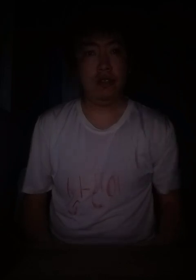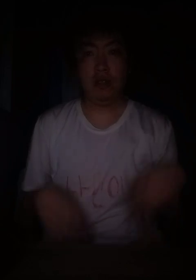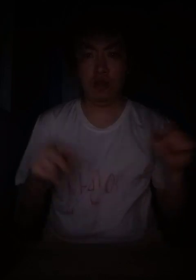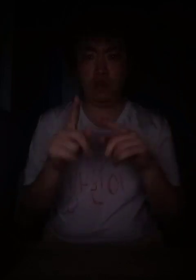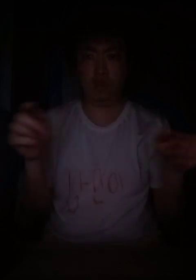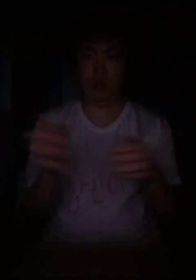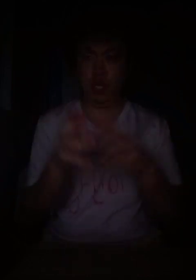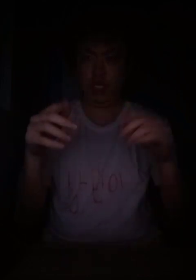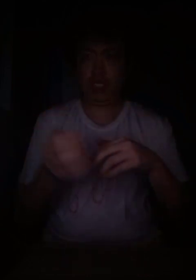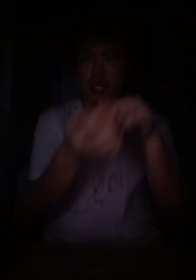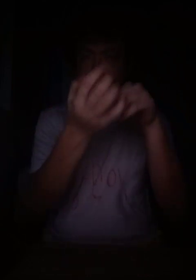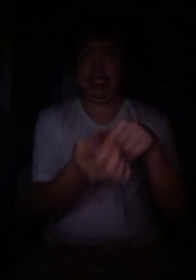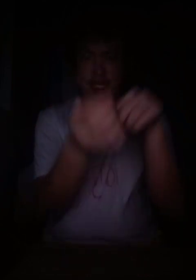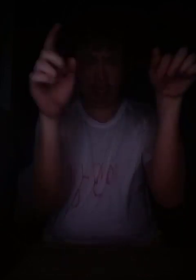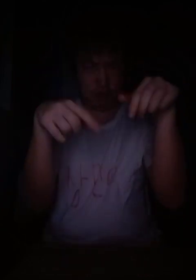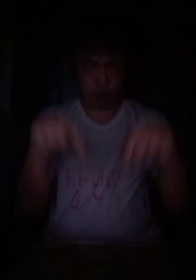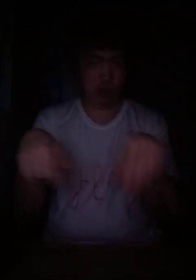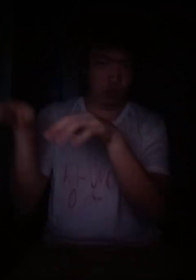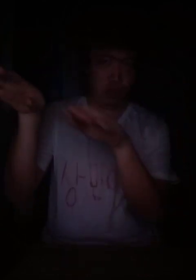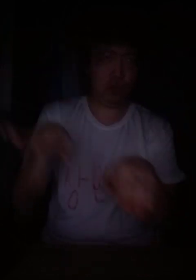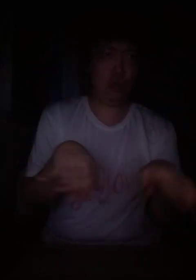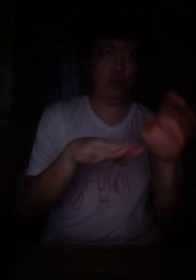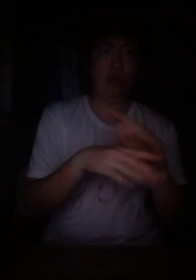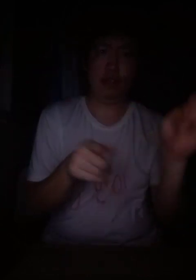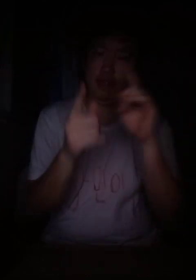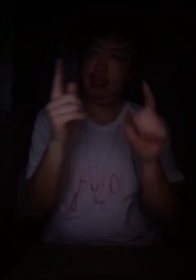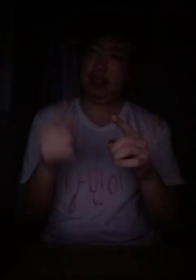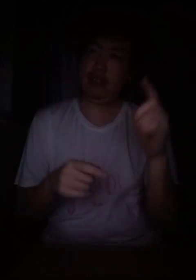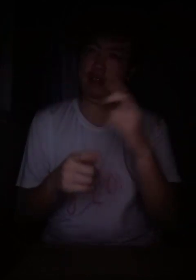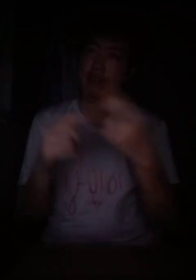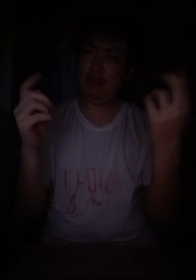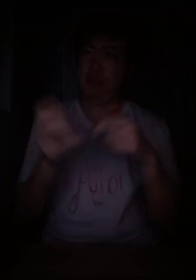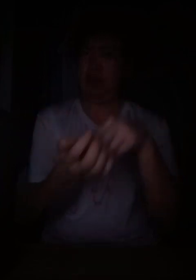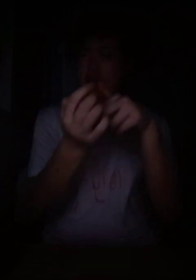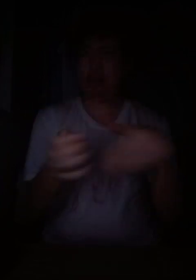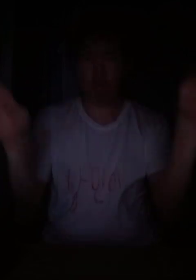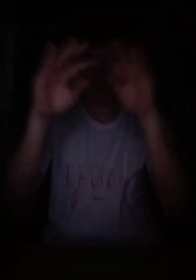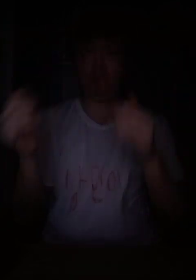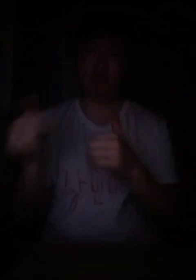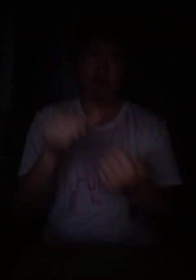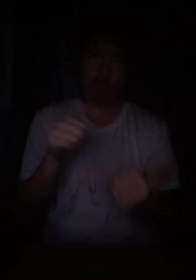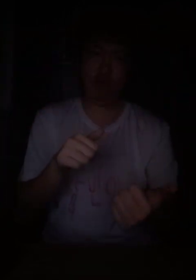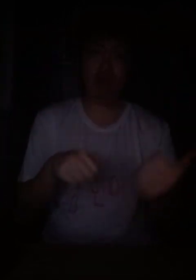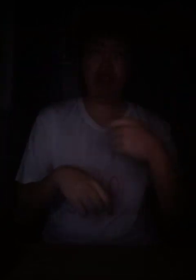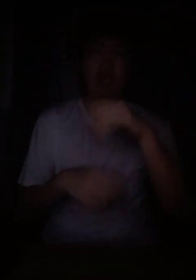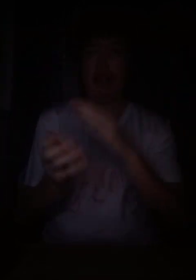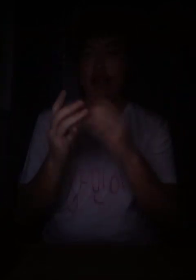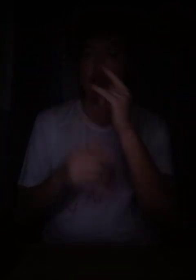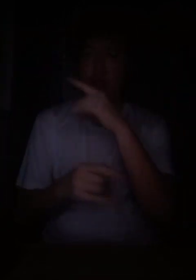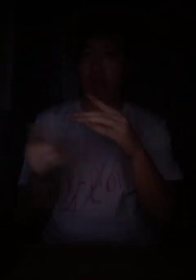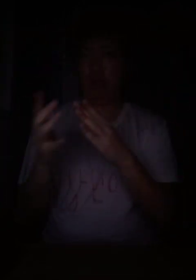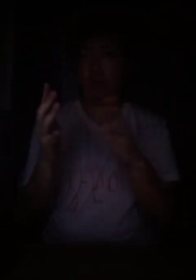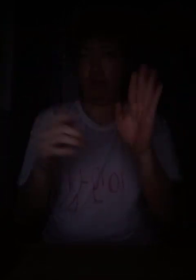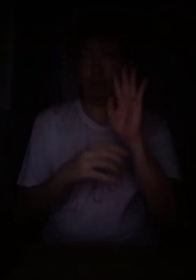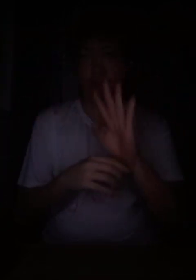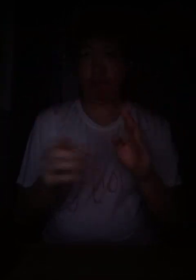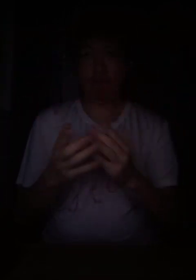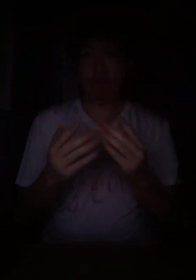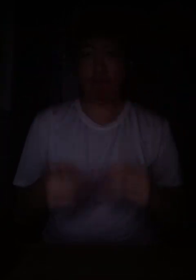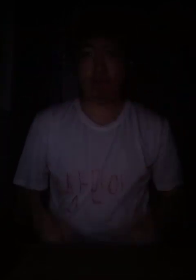오피스텔 승강기가 지하에서 침수돼 50대 남성이 승강기에 갇혀 숨지는 안타까운 사고도 벌어졌습니다.